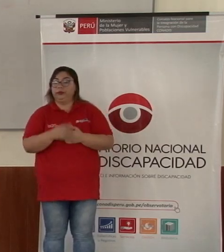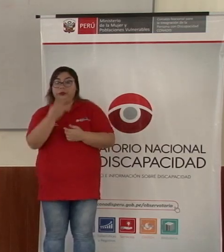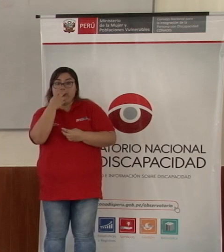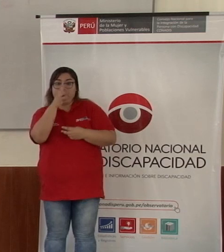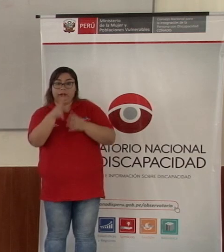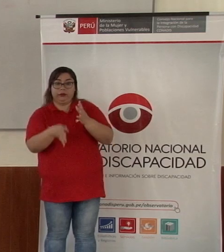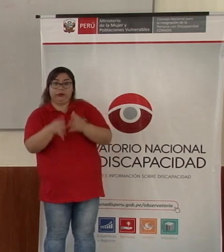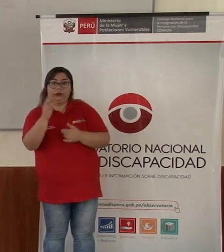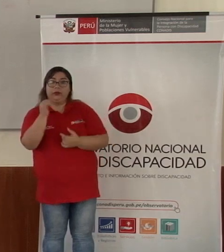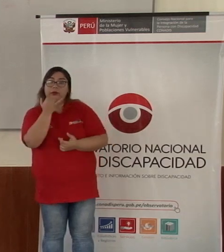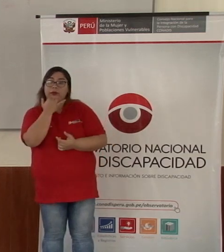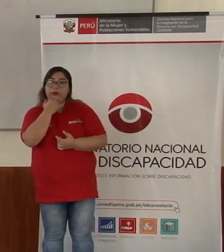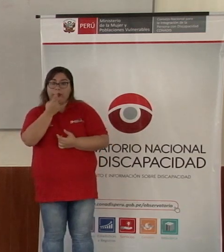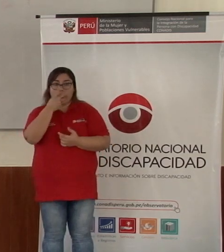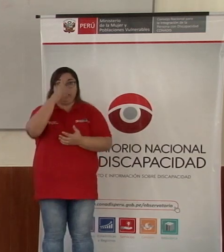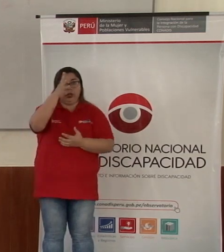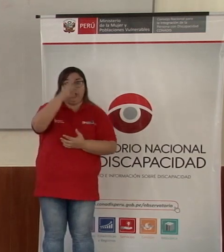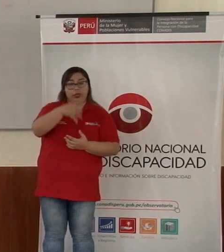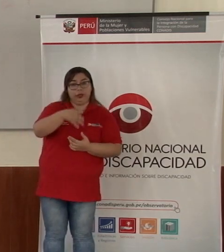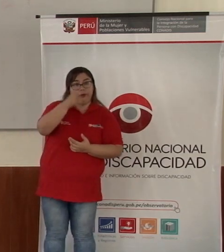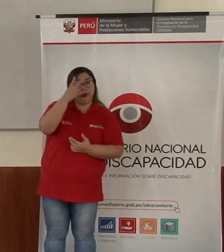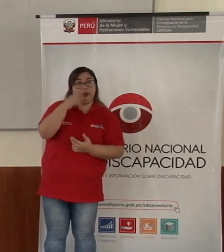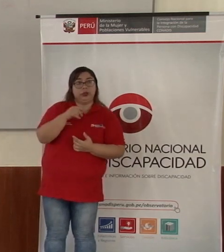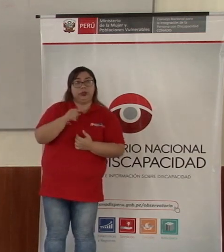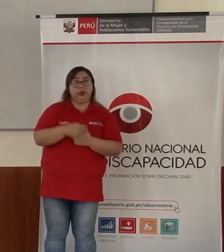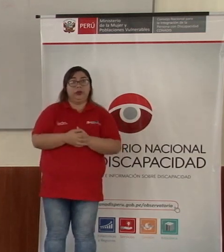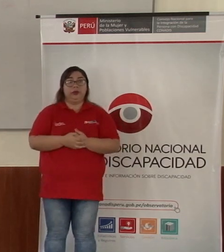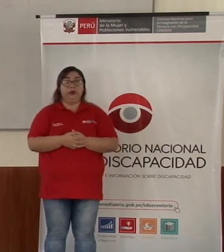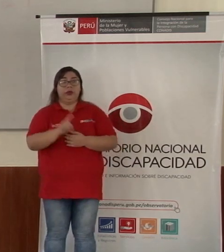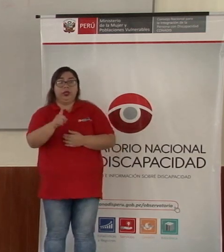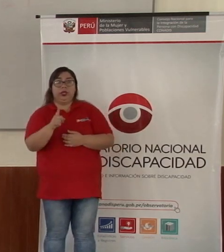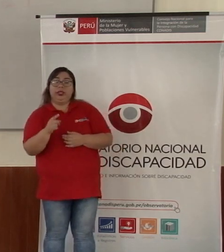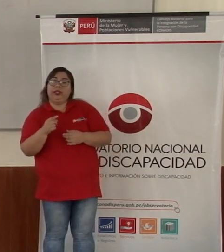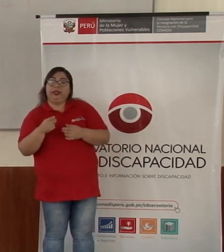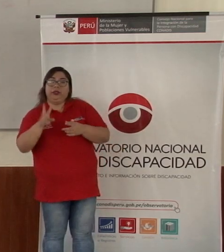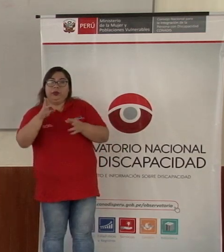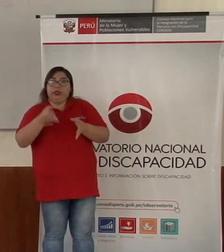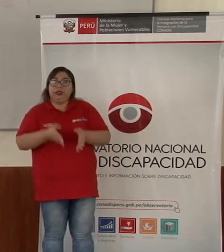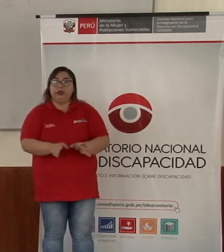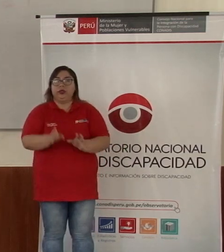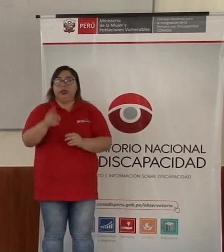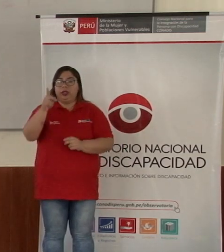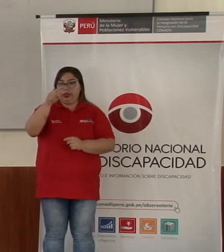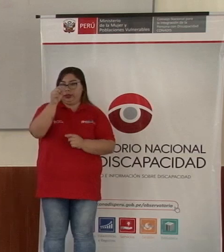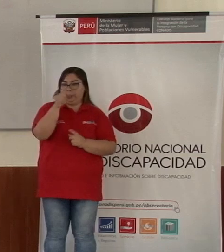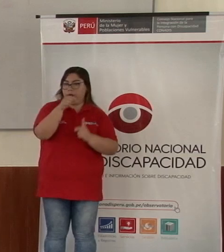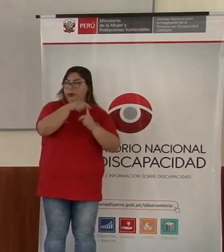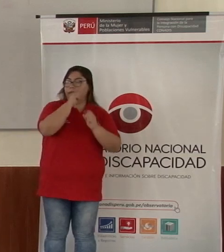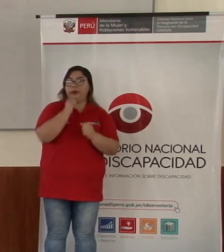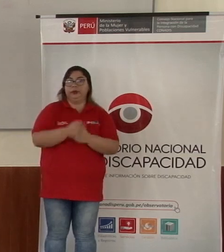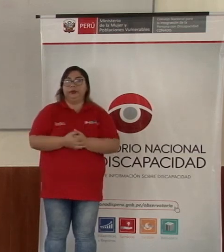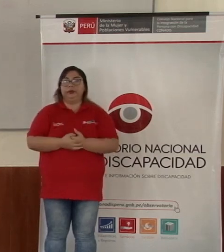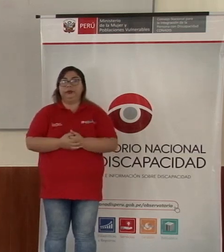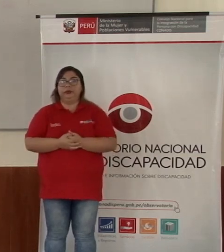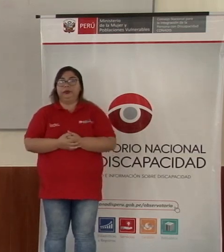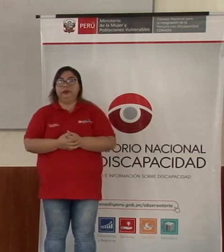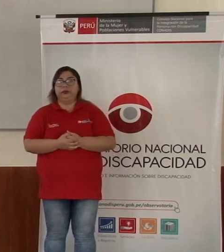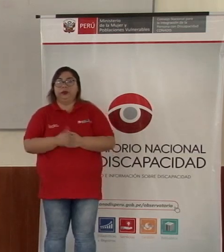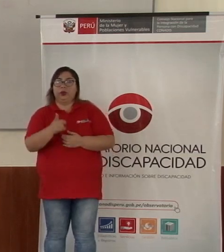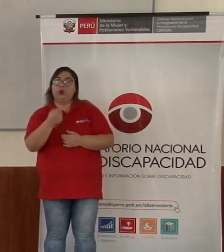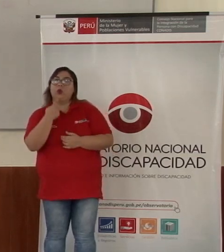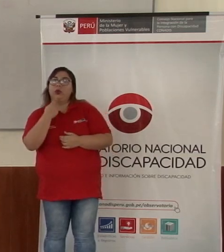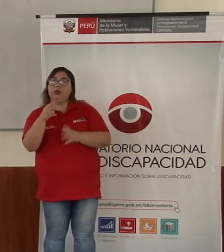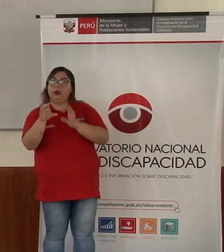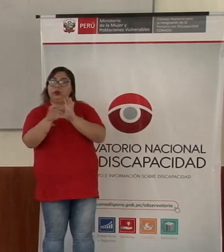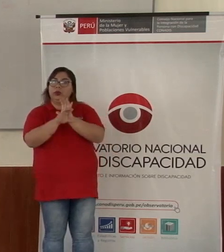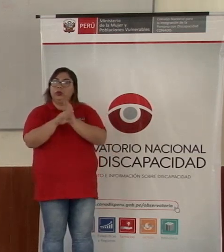que se basan en la visión de ese momento, en la visión histórica de ese momento. En ese momento, cuando el Código Civil